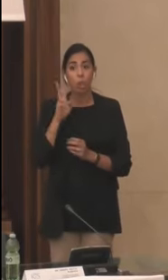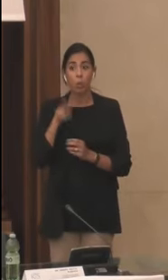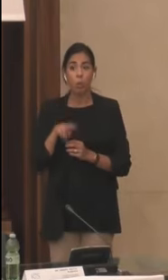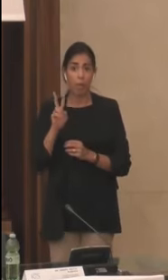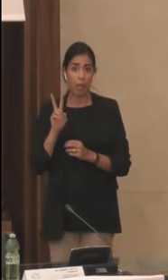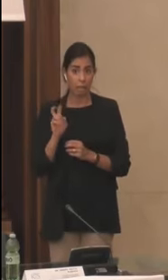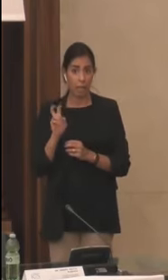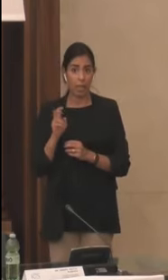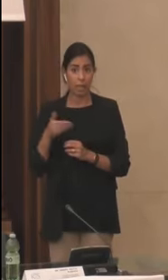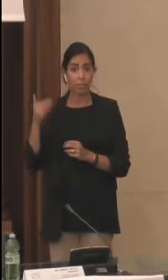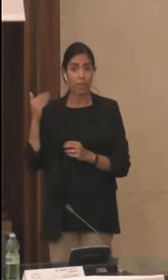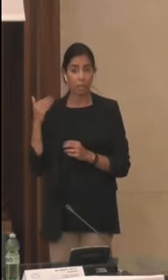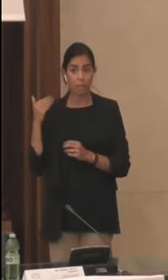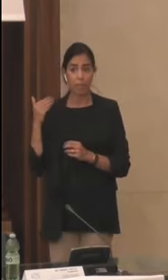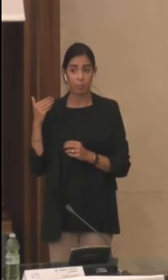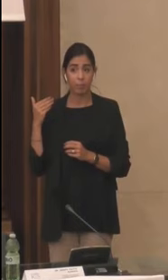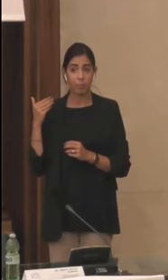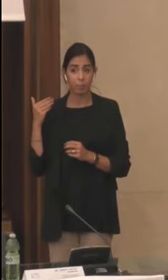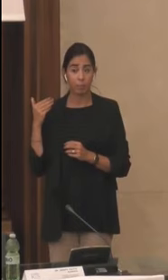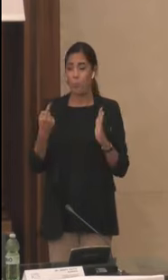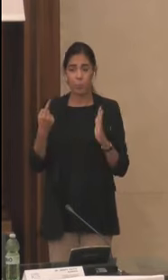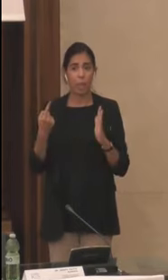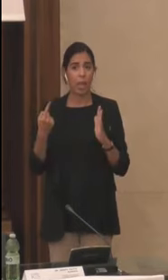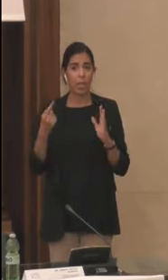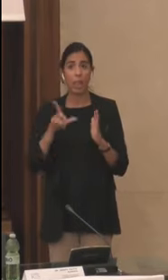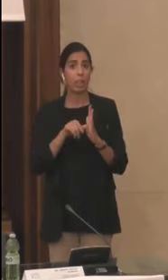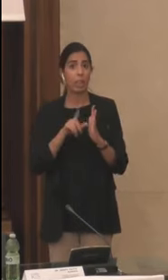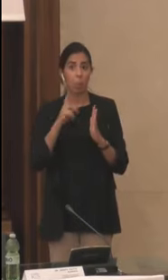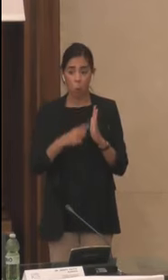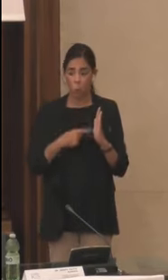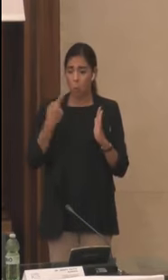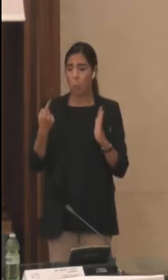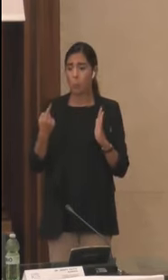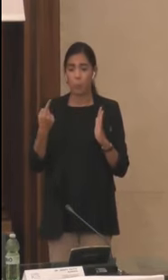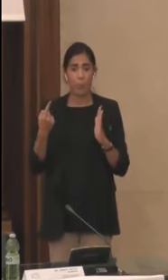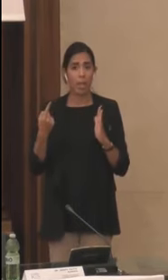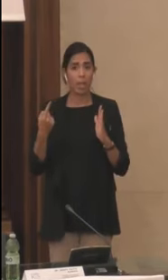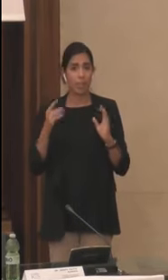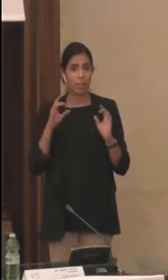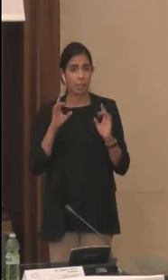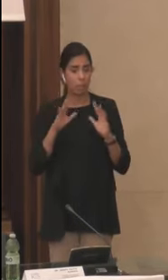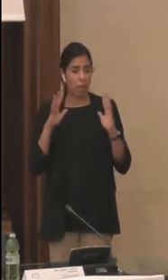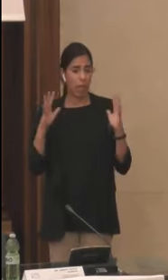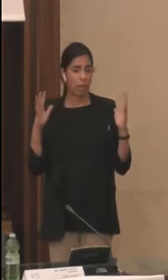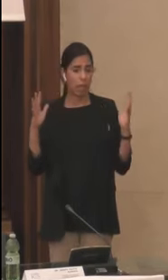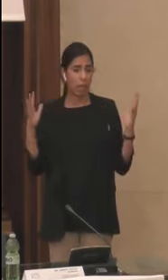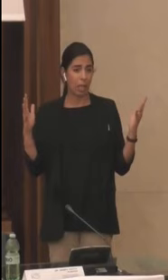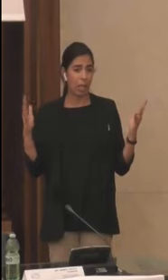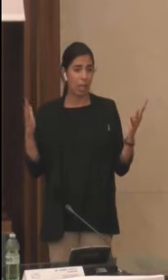pandemia, él saca un protocolo alcaliniza el virus, que según él alcaliniza el virus y lo